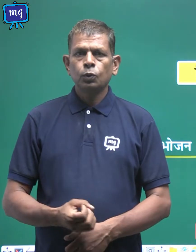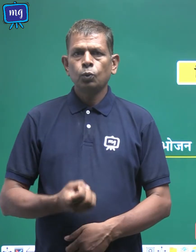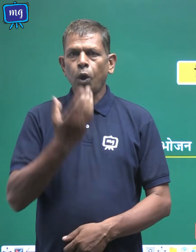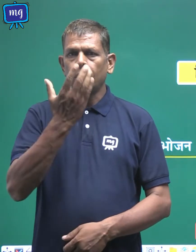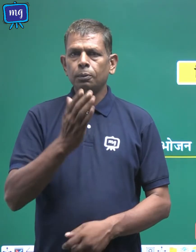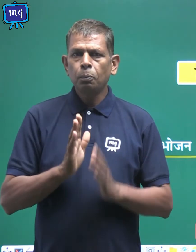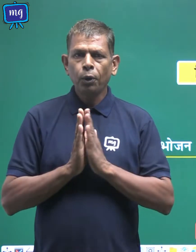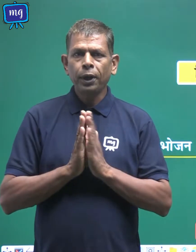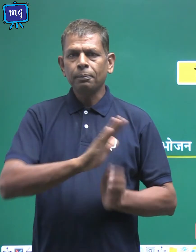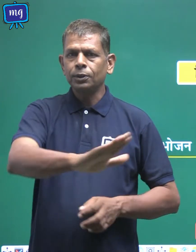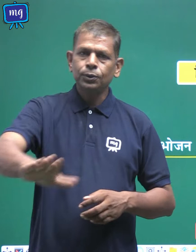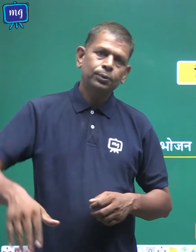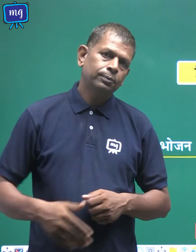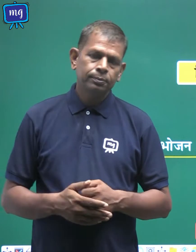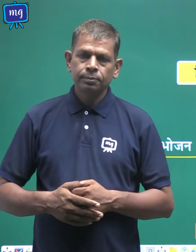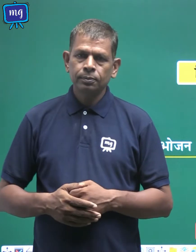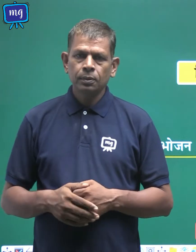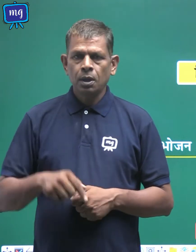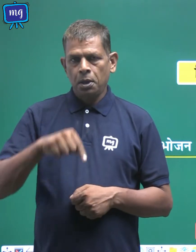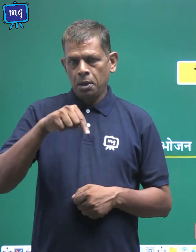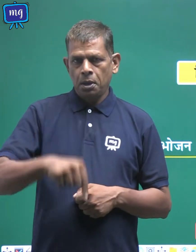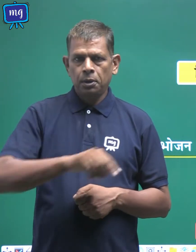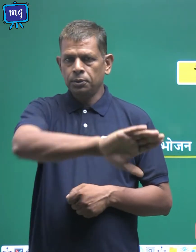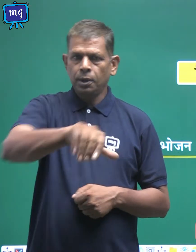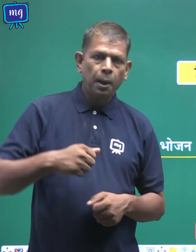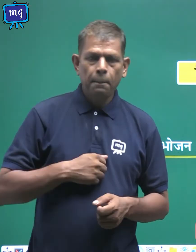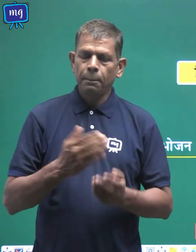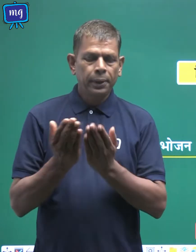गुड मॉर्निंग बच्चों। आज हम पढ़ेंगे